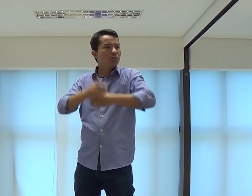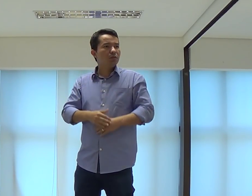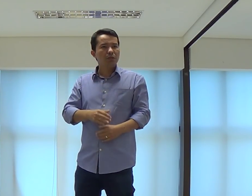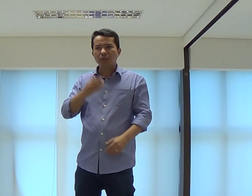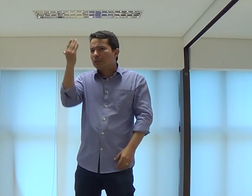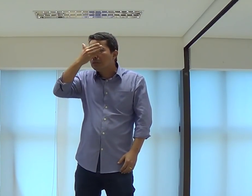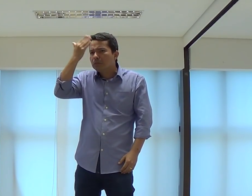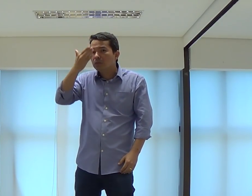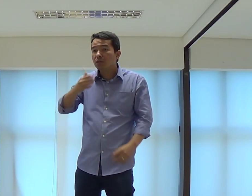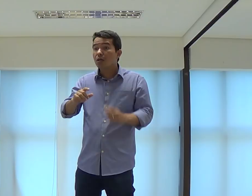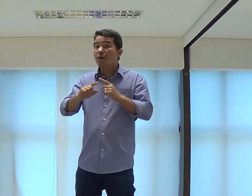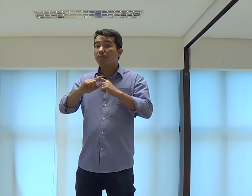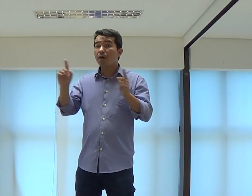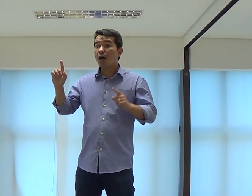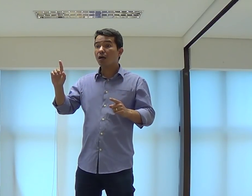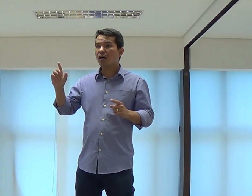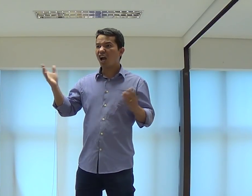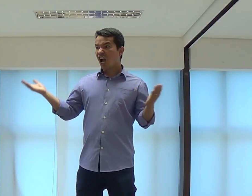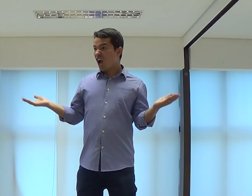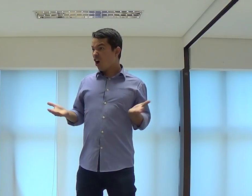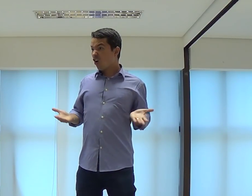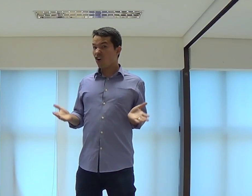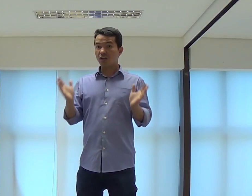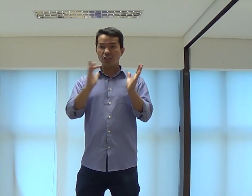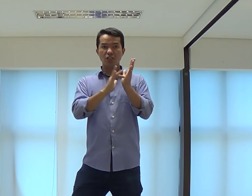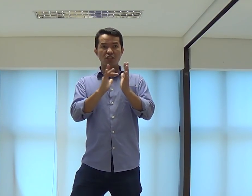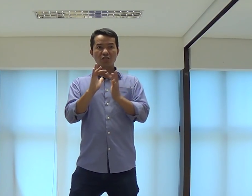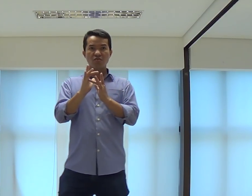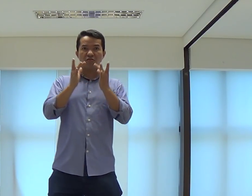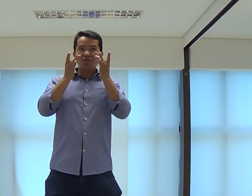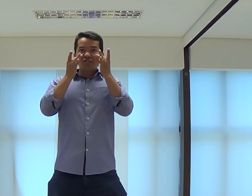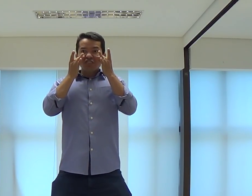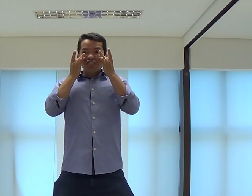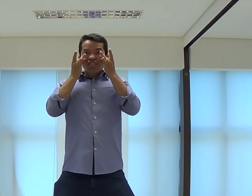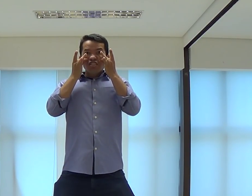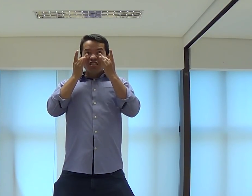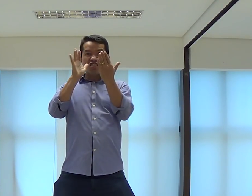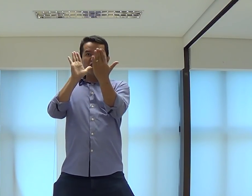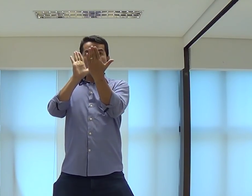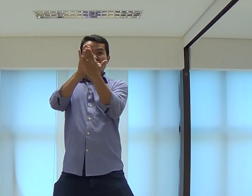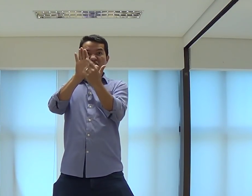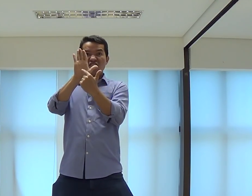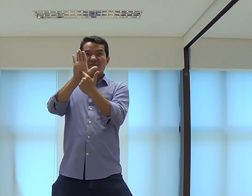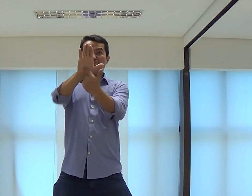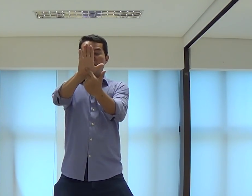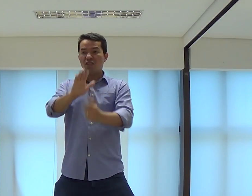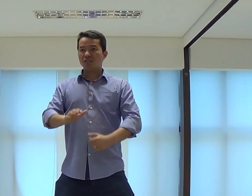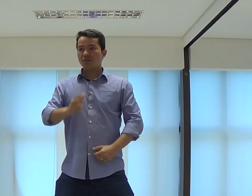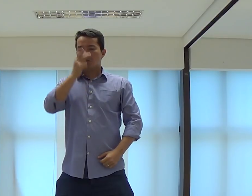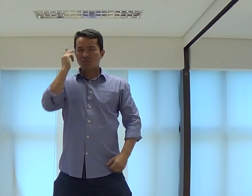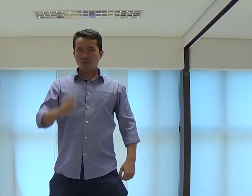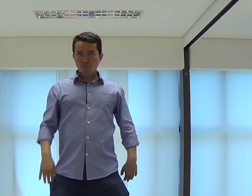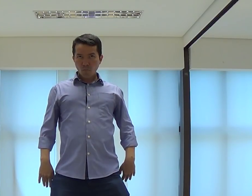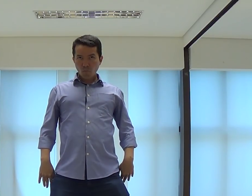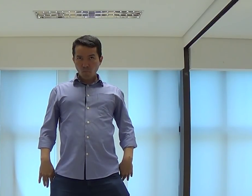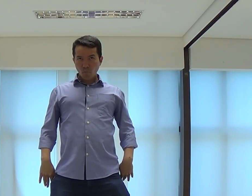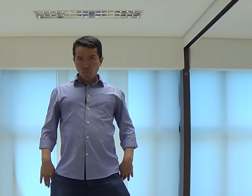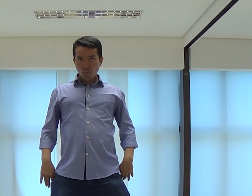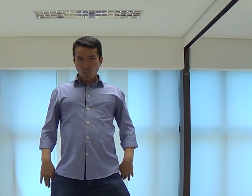não enxergavam, elas não conseguiam entender. Mas hoje, a gente pode ver Jesus face a face, ele fala isso